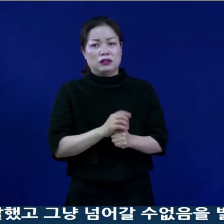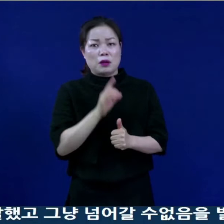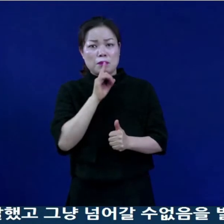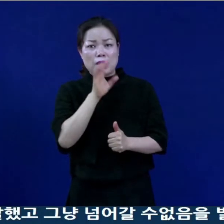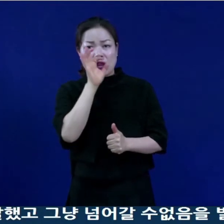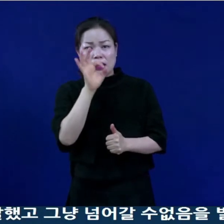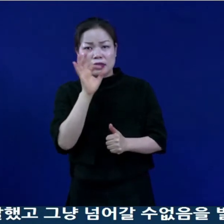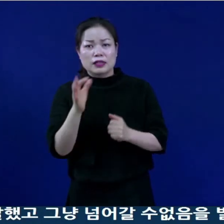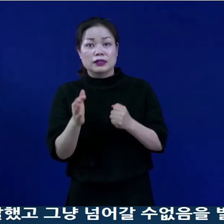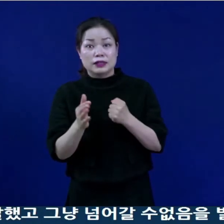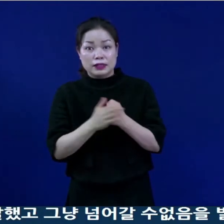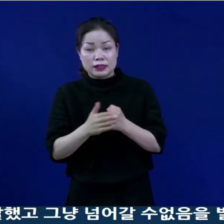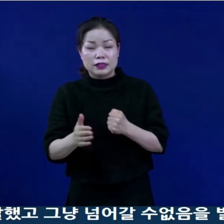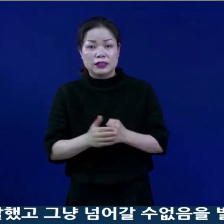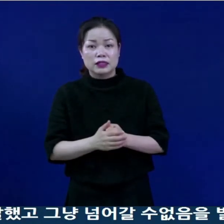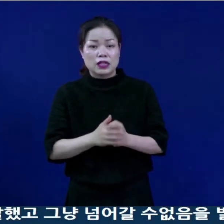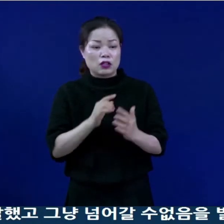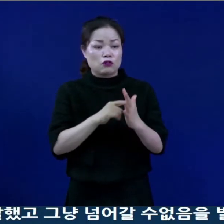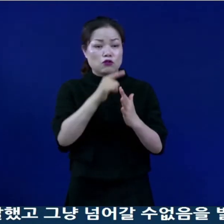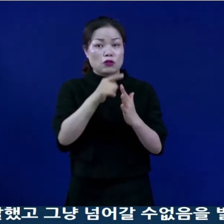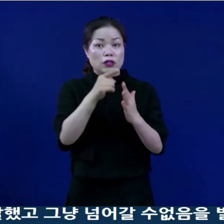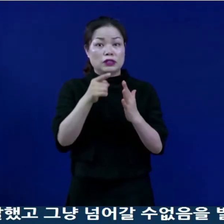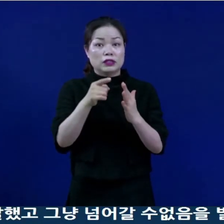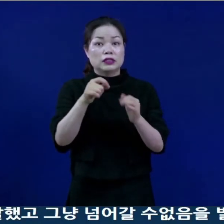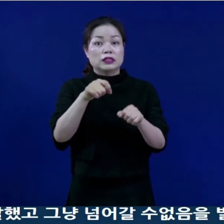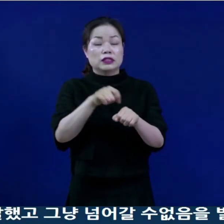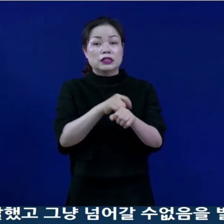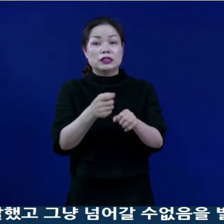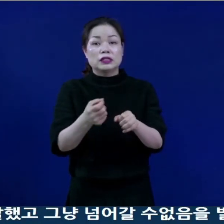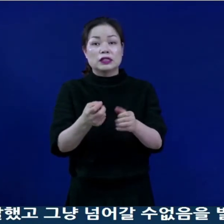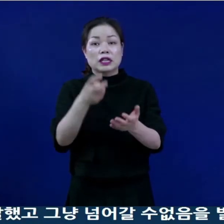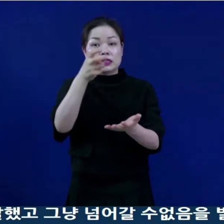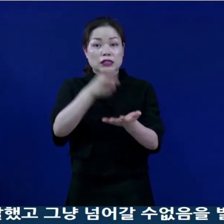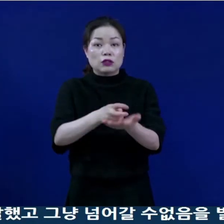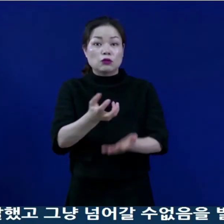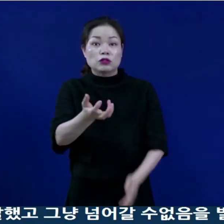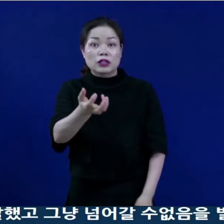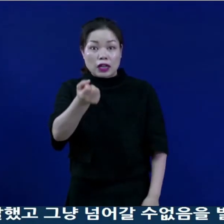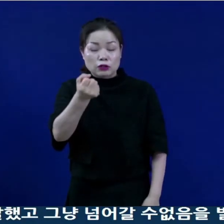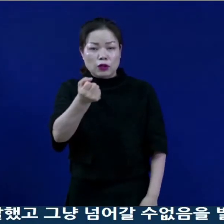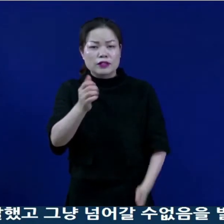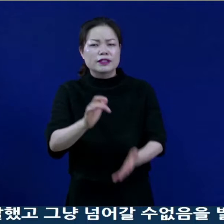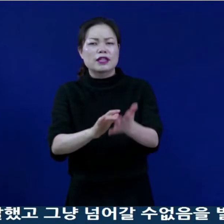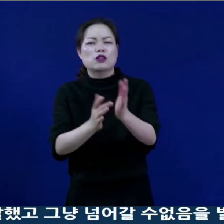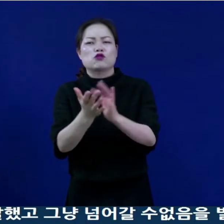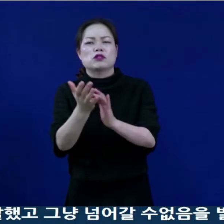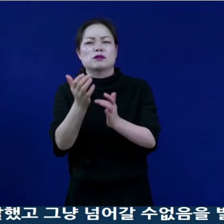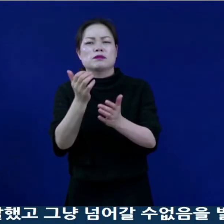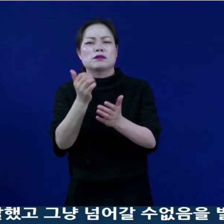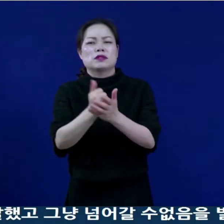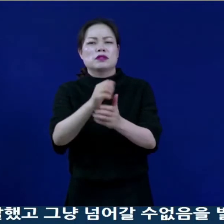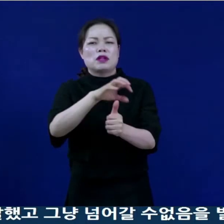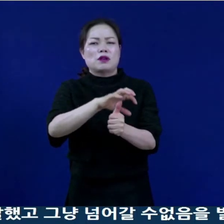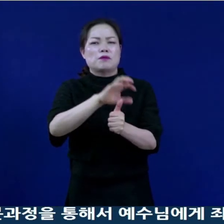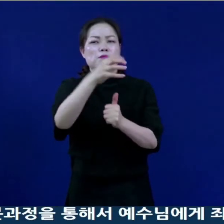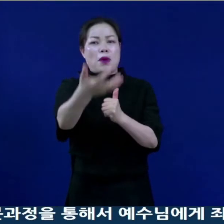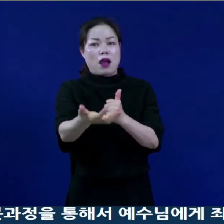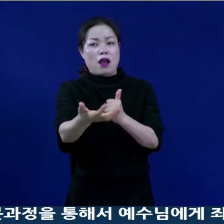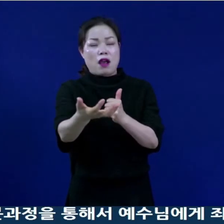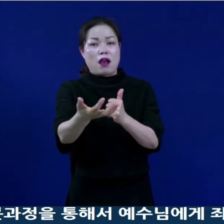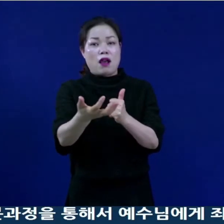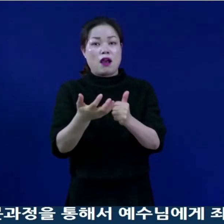안 되니 유월절 특사라는 그런 제도를 사용해서 예수님을 석방시키려고